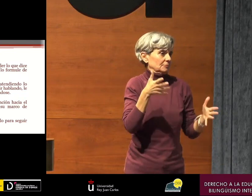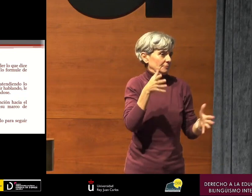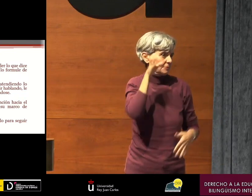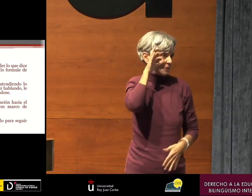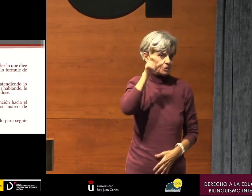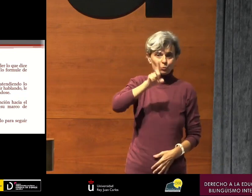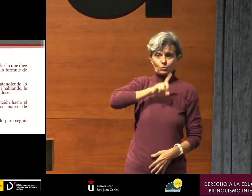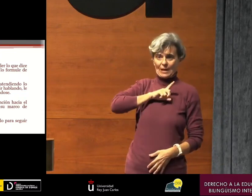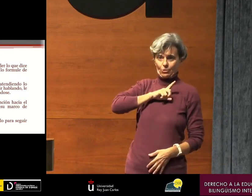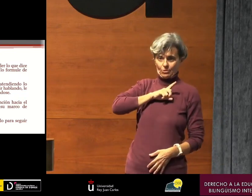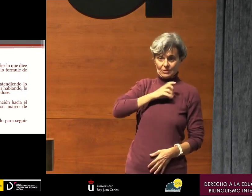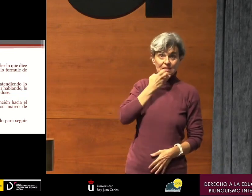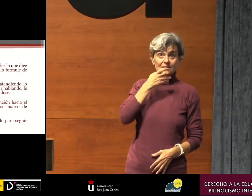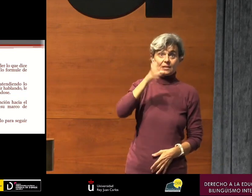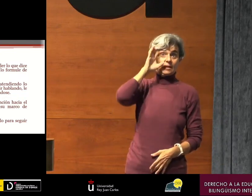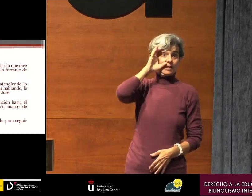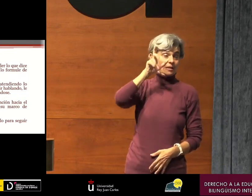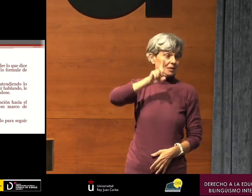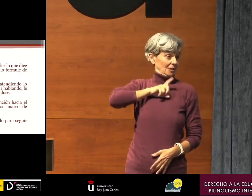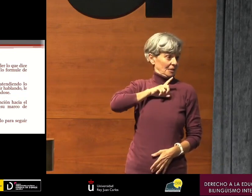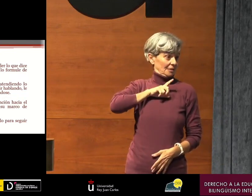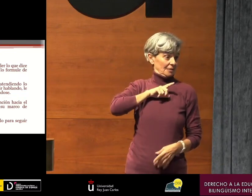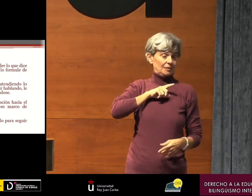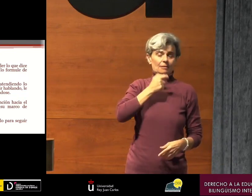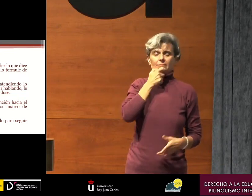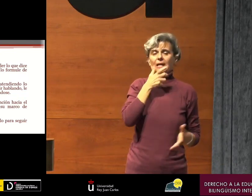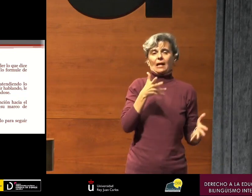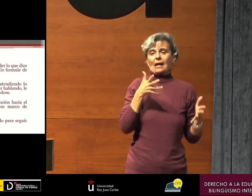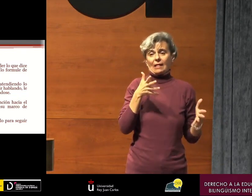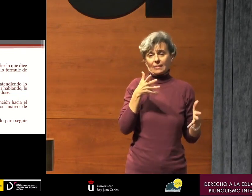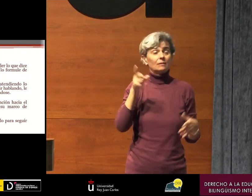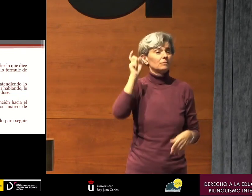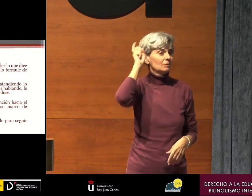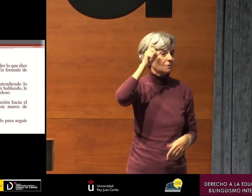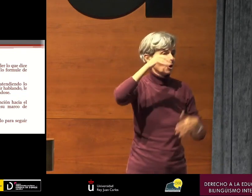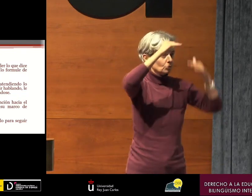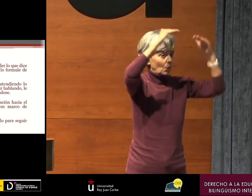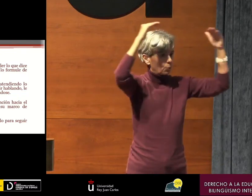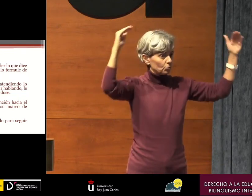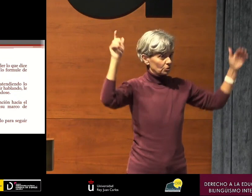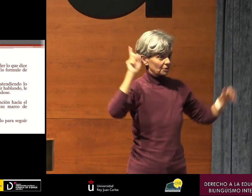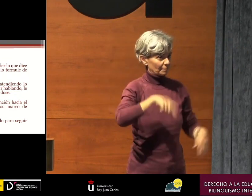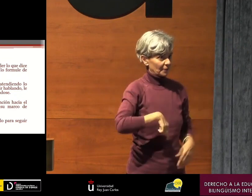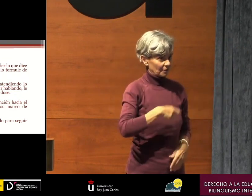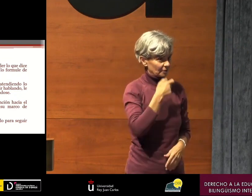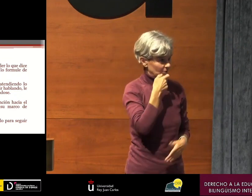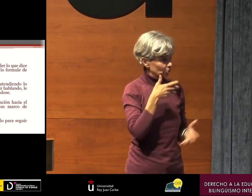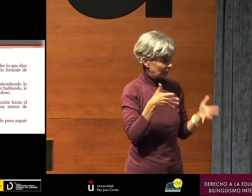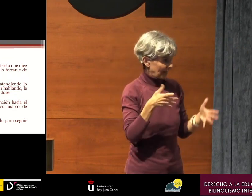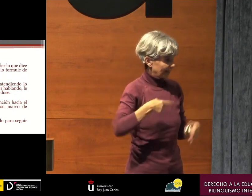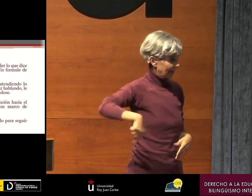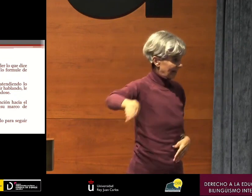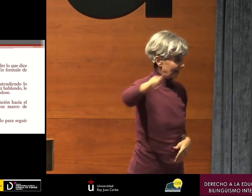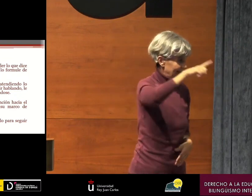En definitiva, a los alumnos les encantan que sean